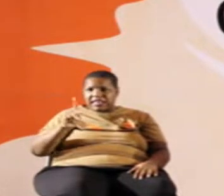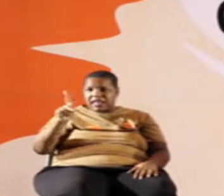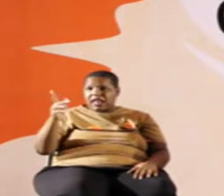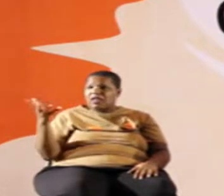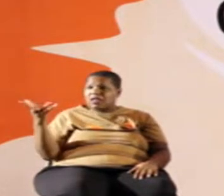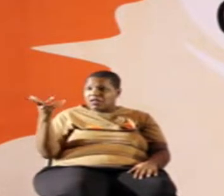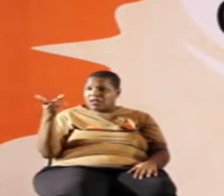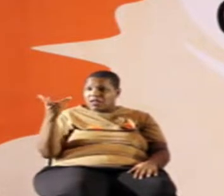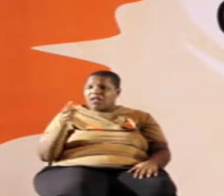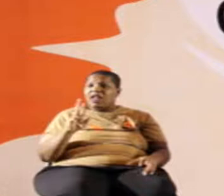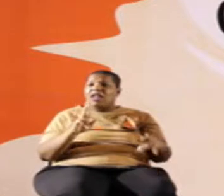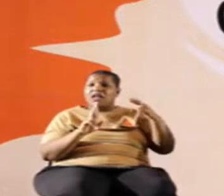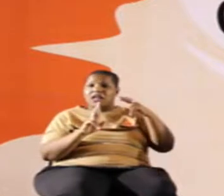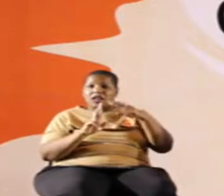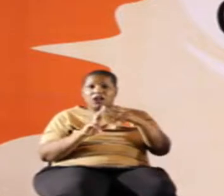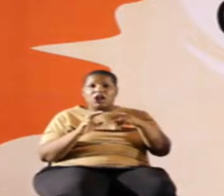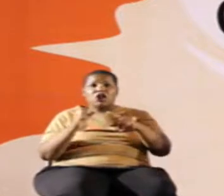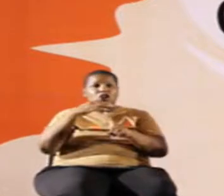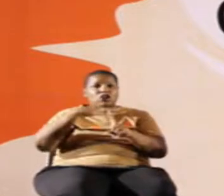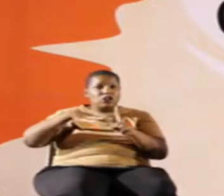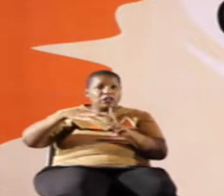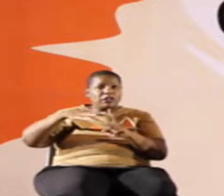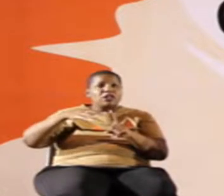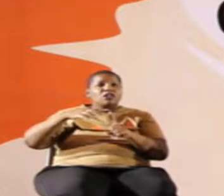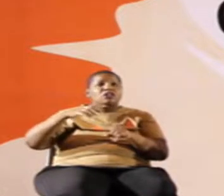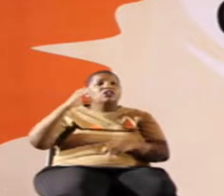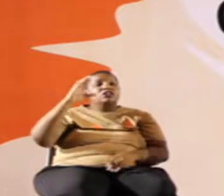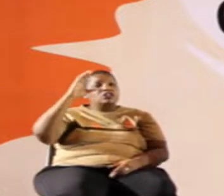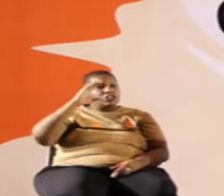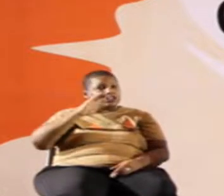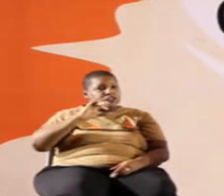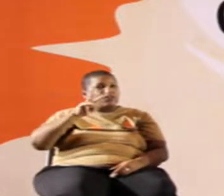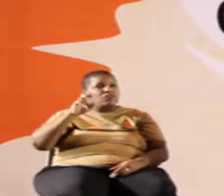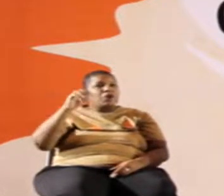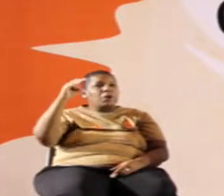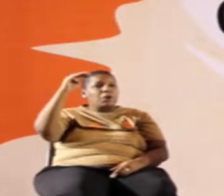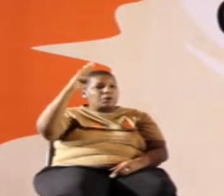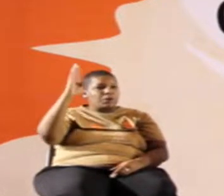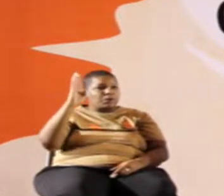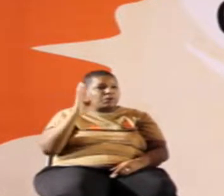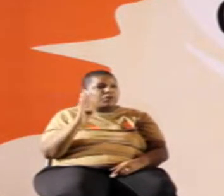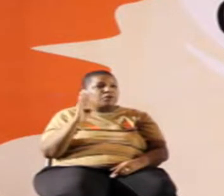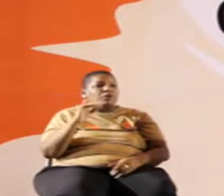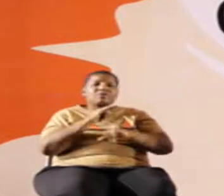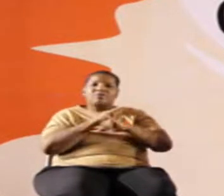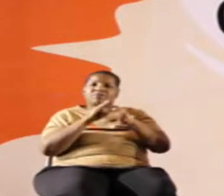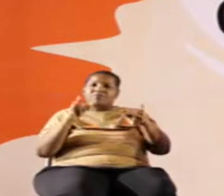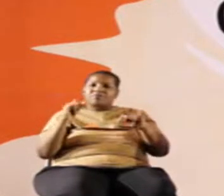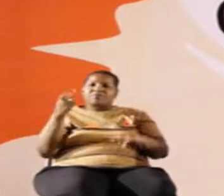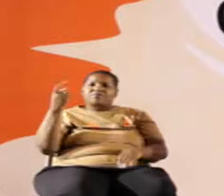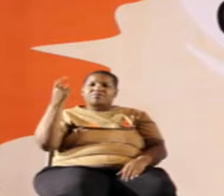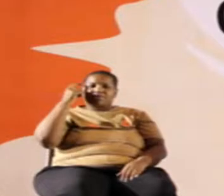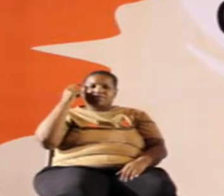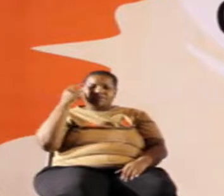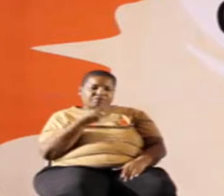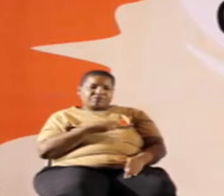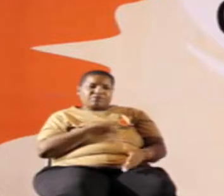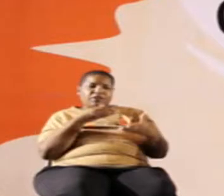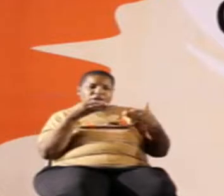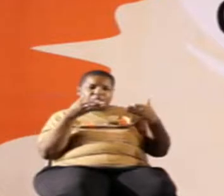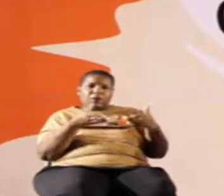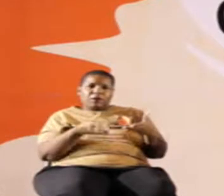brilhantemente representou a sociedade civil brasileira num depoimento memorável, numa